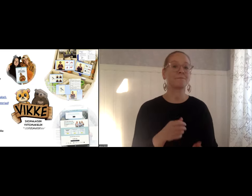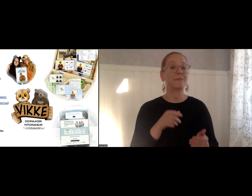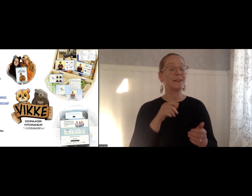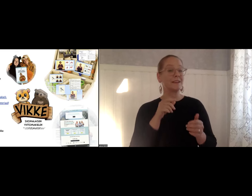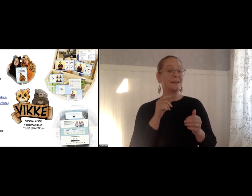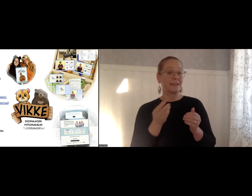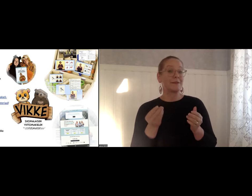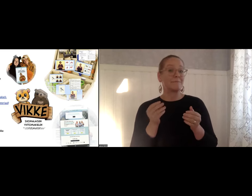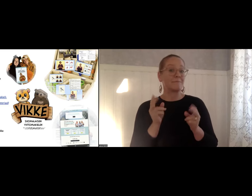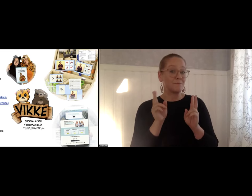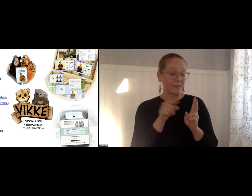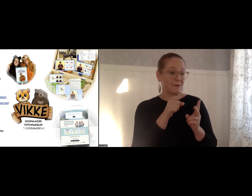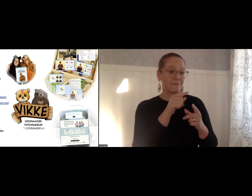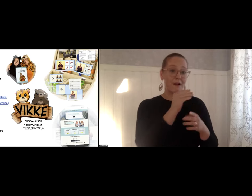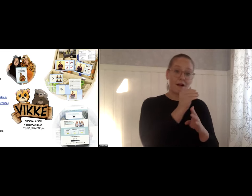opetusmateriaalina.